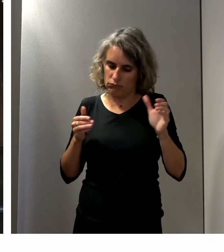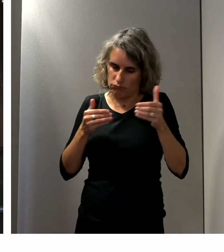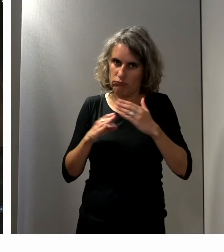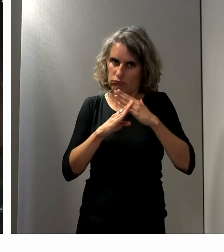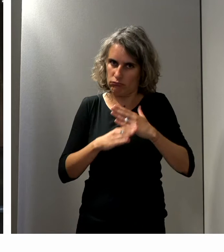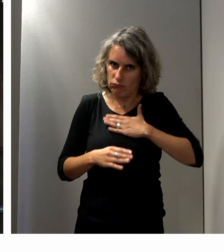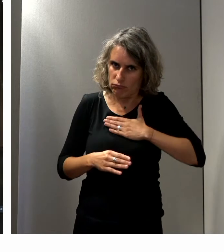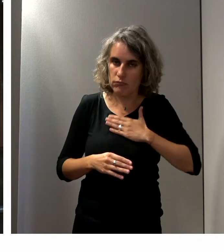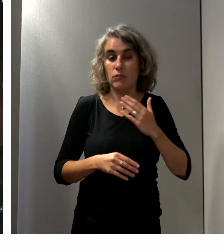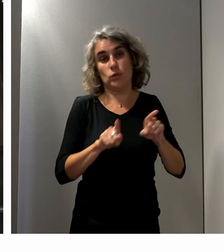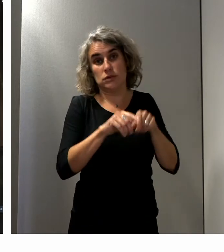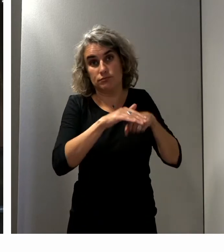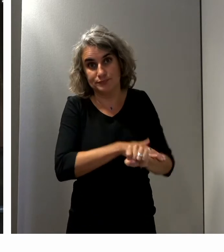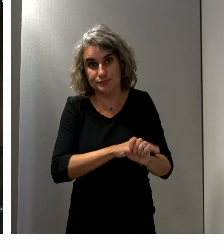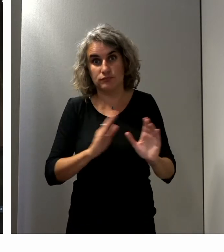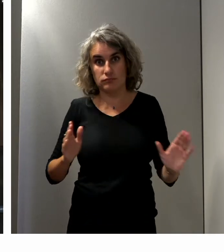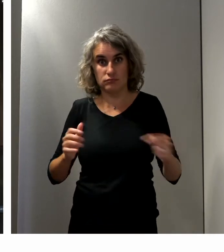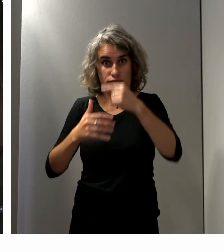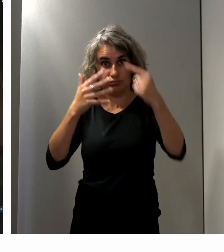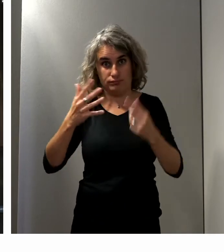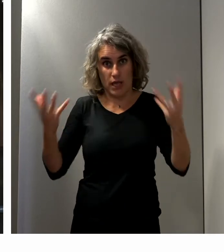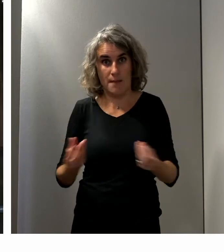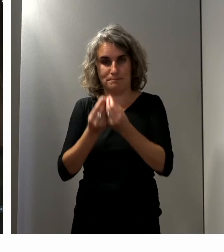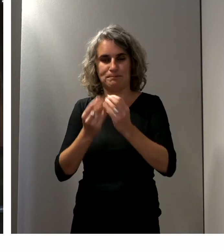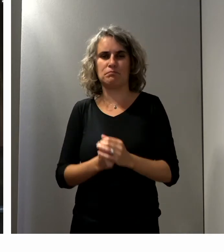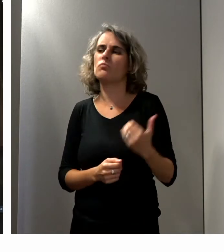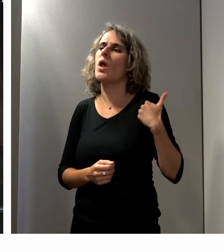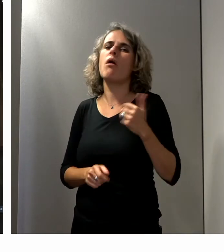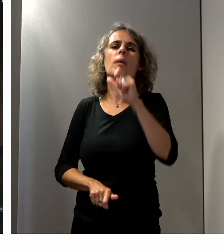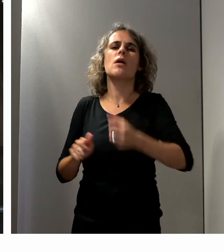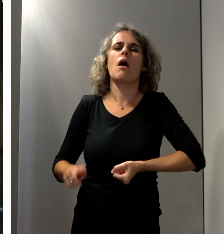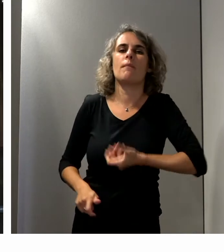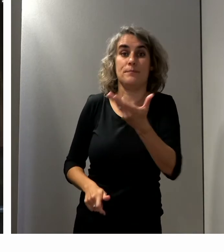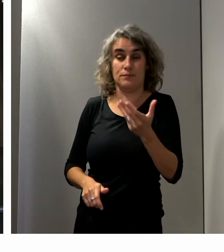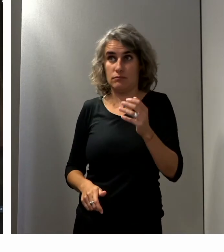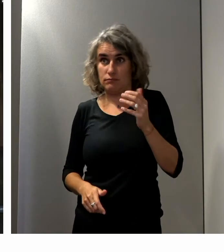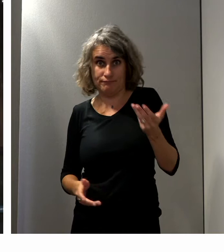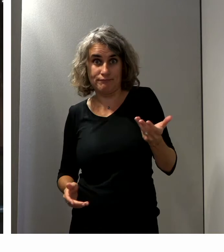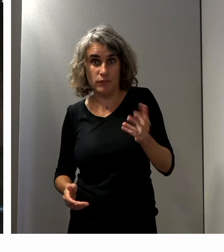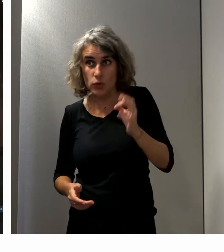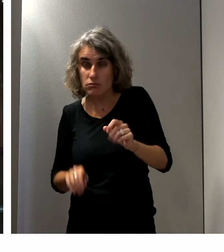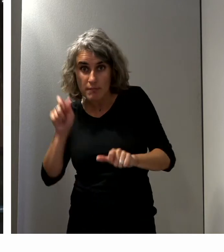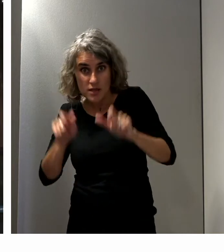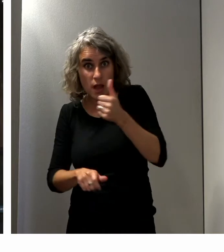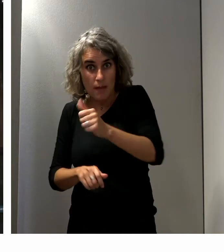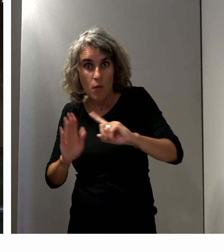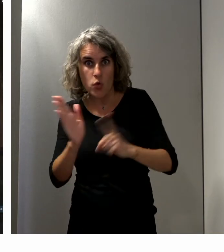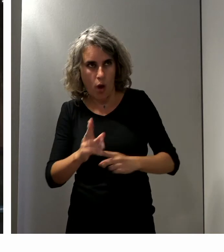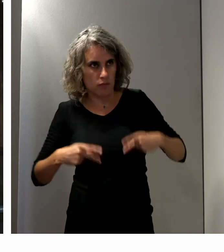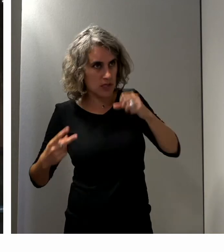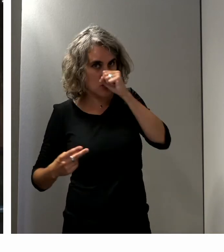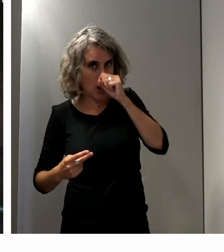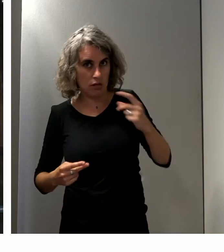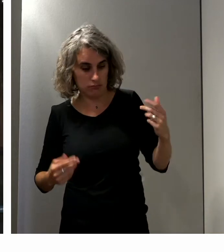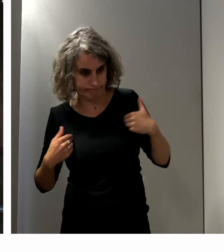la reproduction. Comme cela a été expliqué plus avant, certaines personnes ne peuvent pas exercer leur droit à la